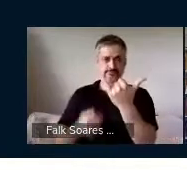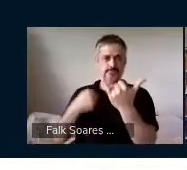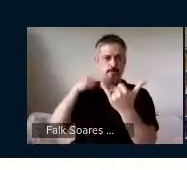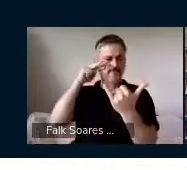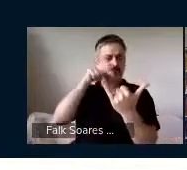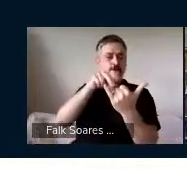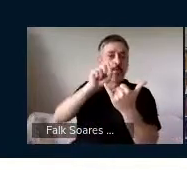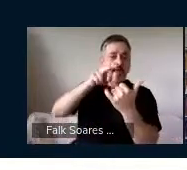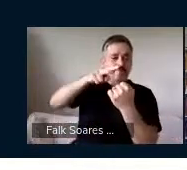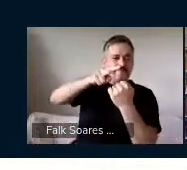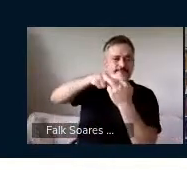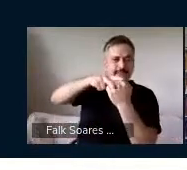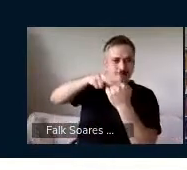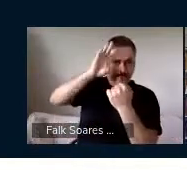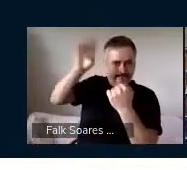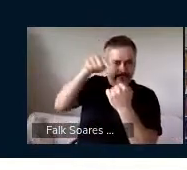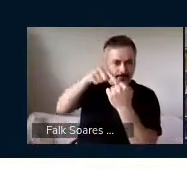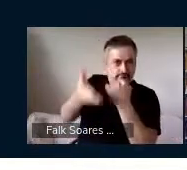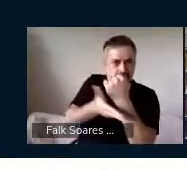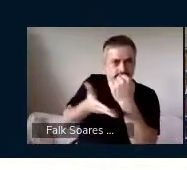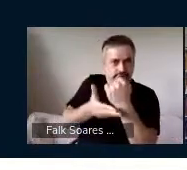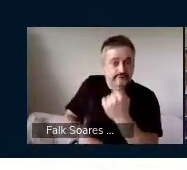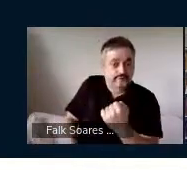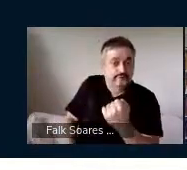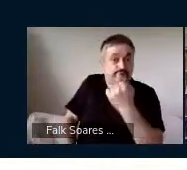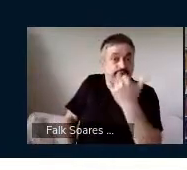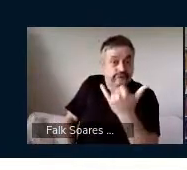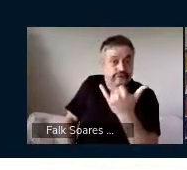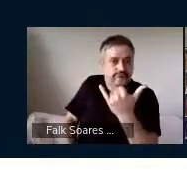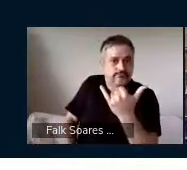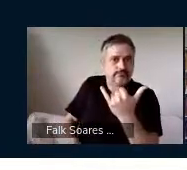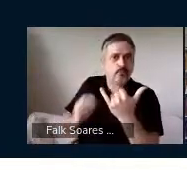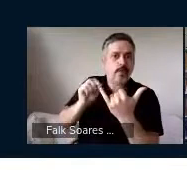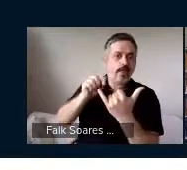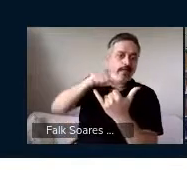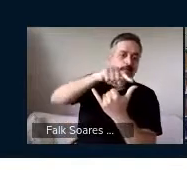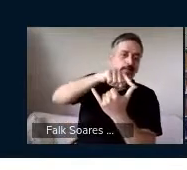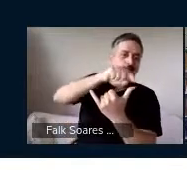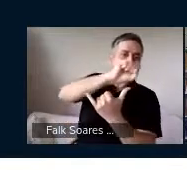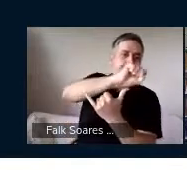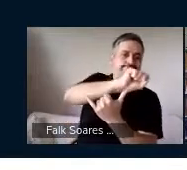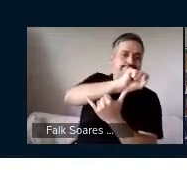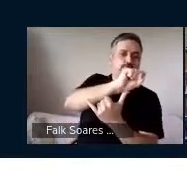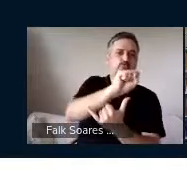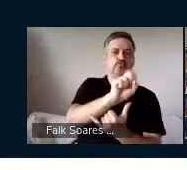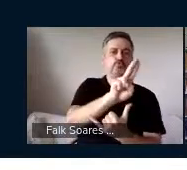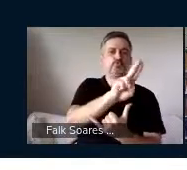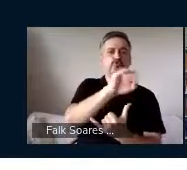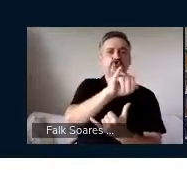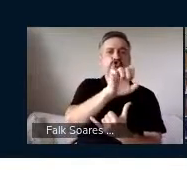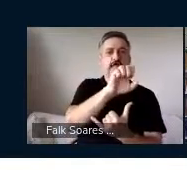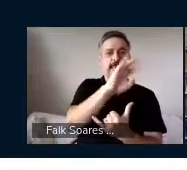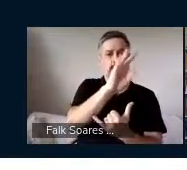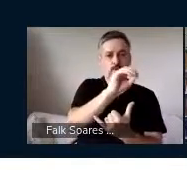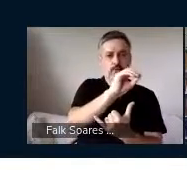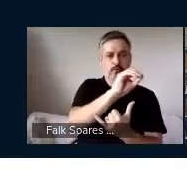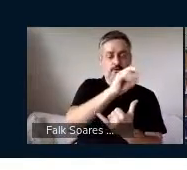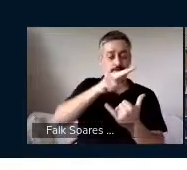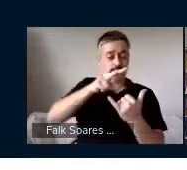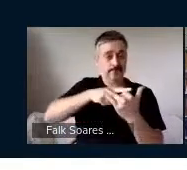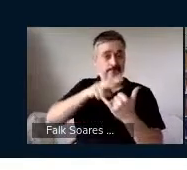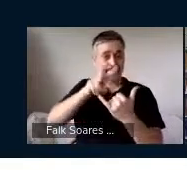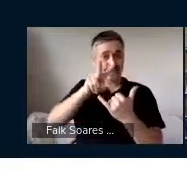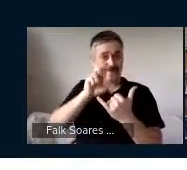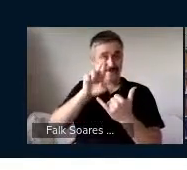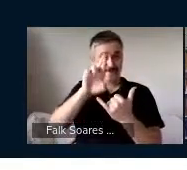Então, nós temos a representação desse sinal, nós temos aqui o verbo, e aqui nós temos